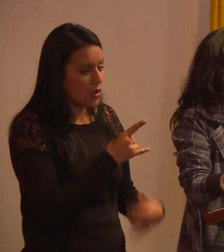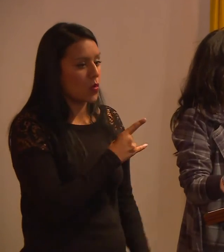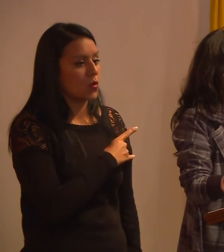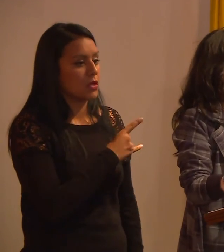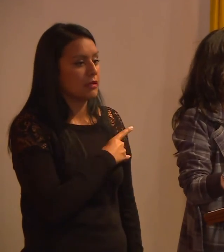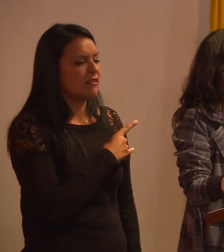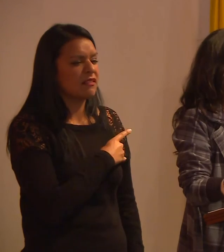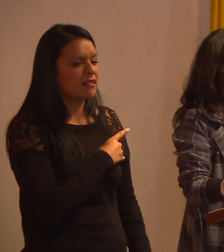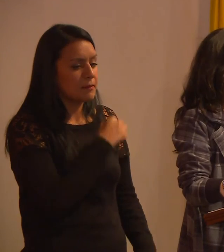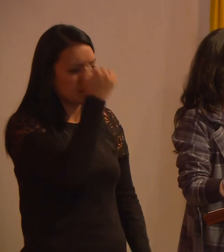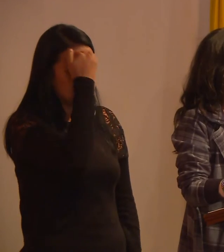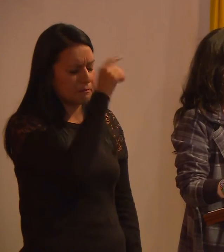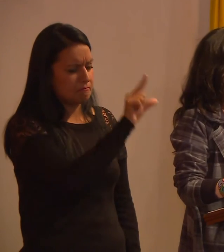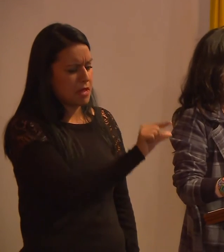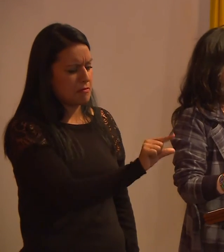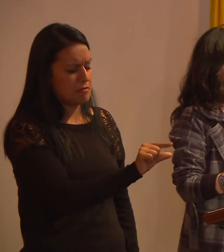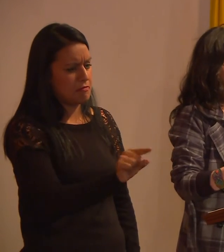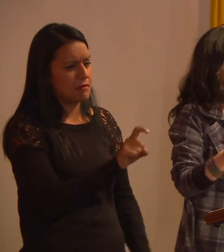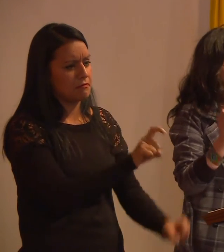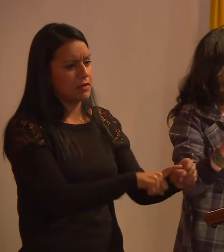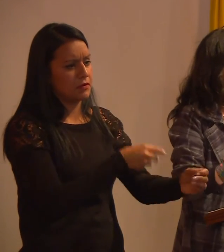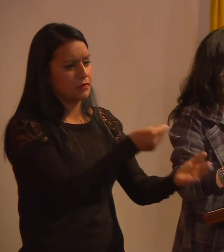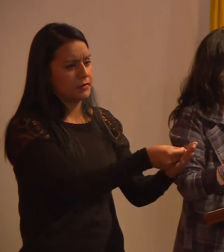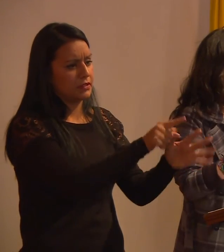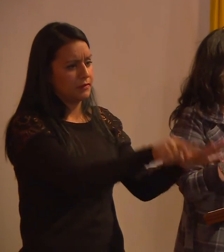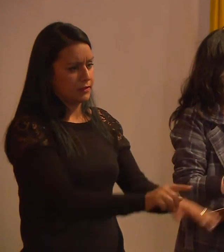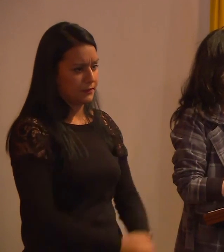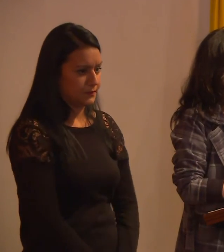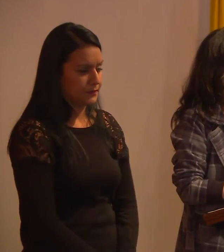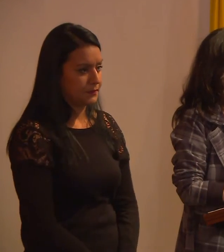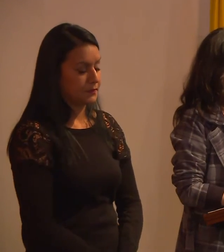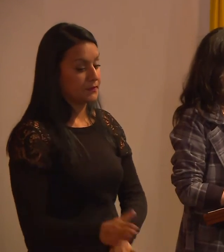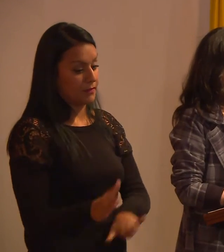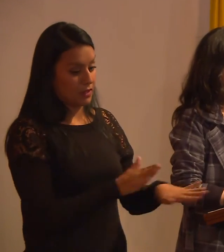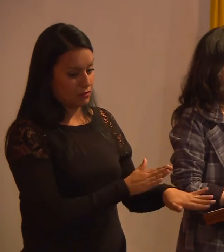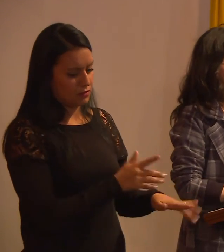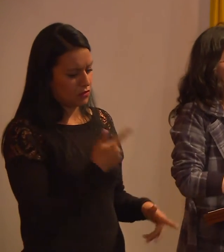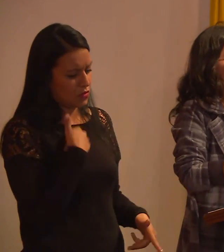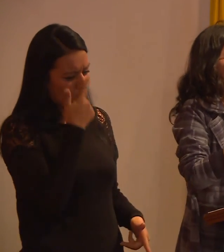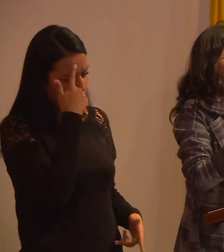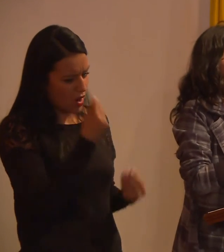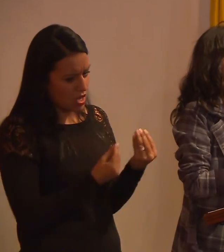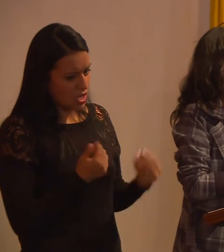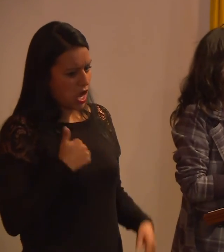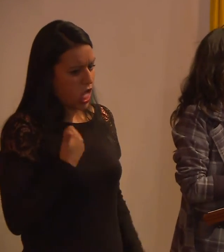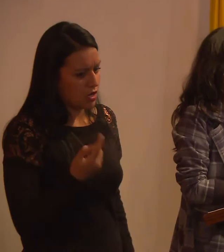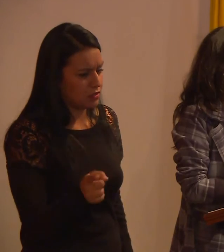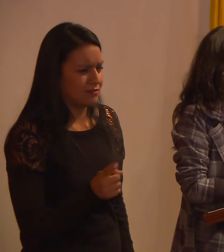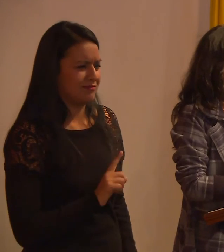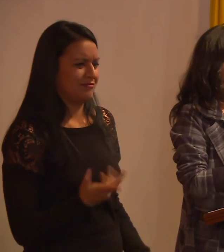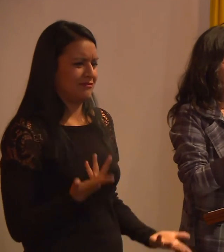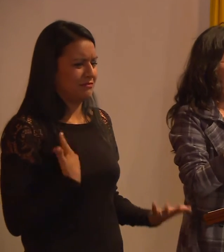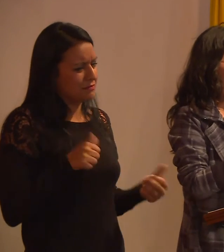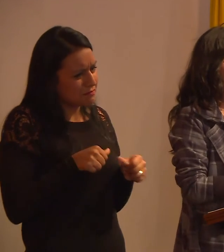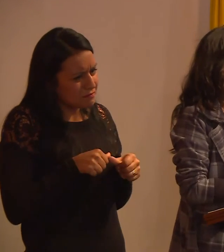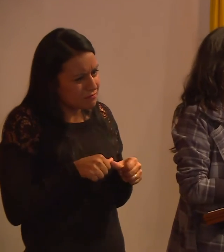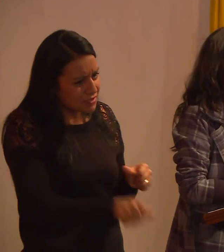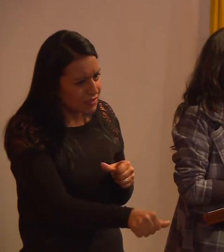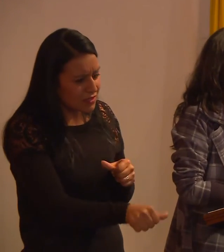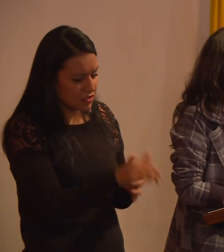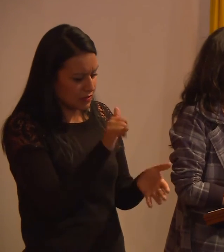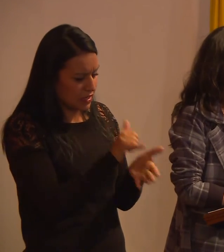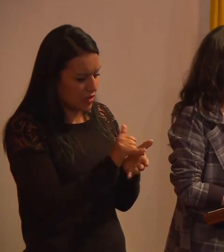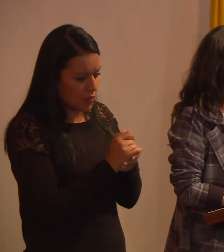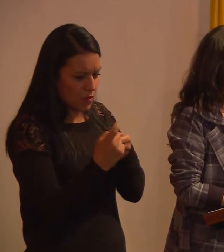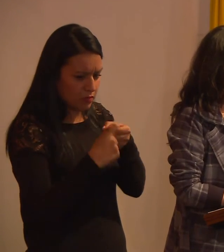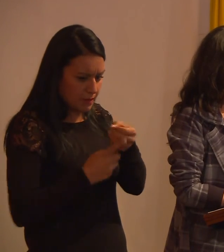con costos educativos más bajos. Para que nosotros podamos hacer eso y para que mantengamos la reliquidación